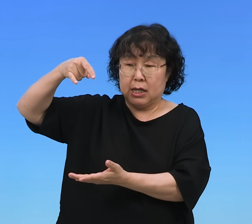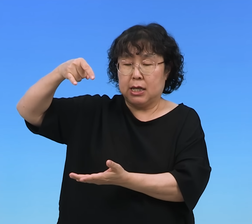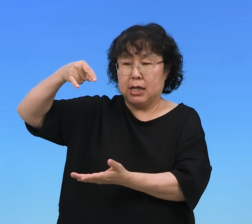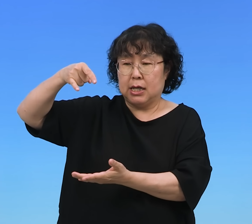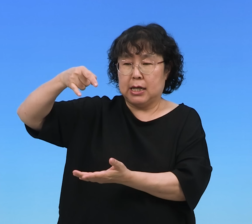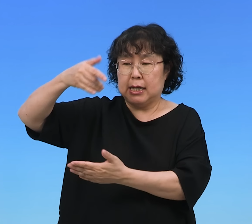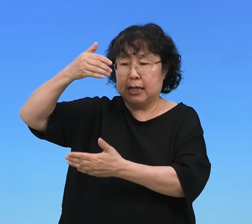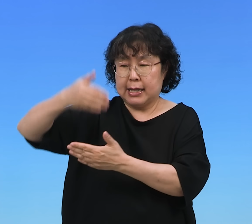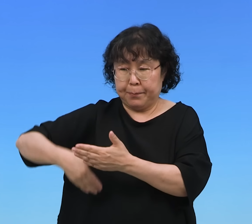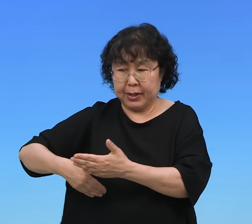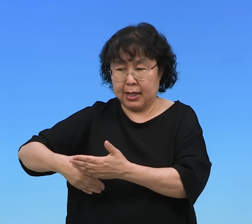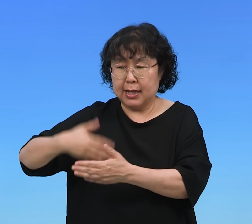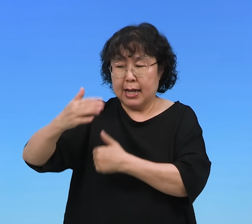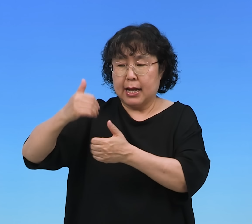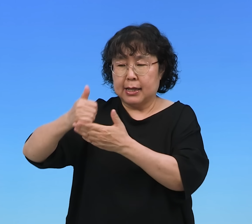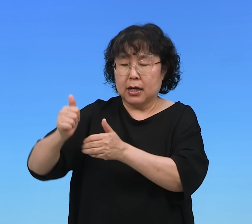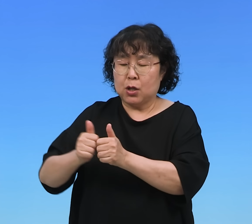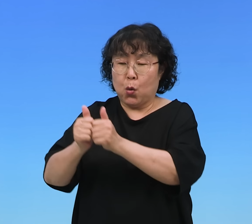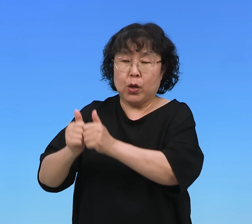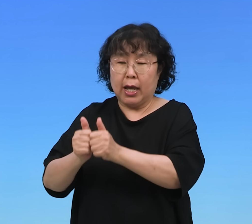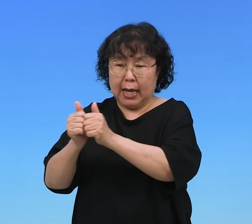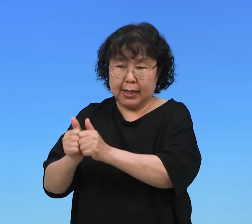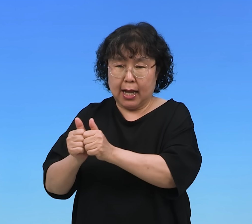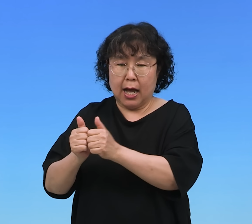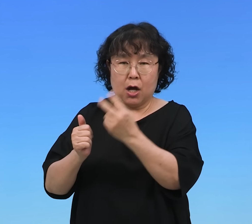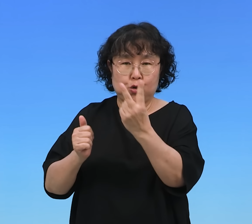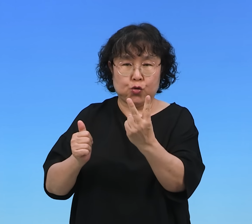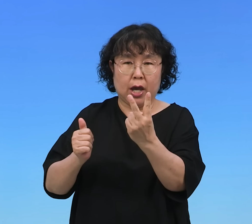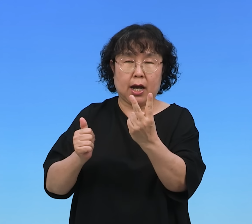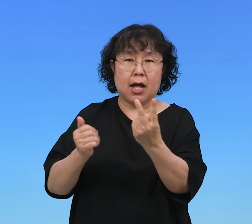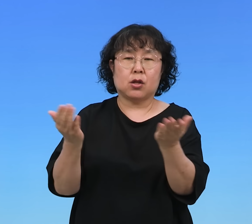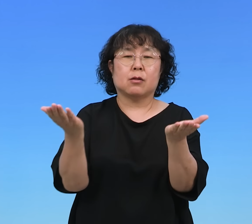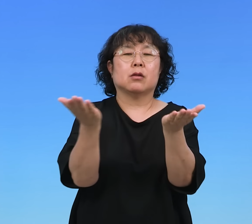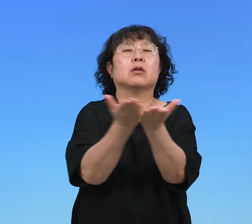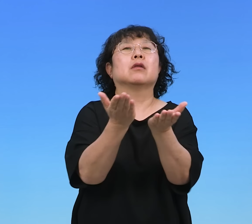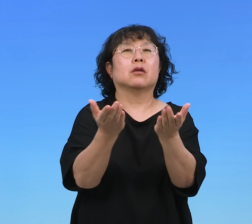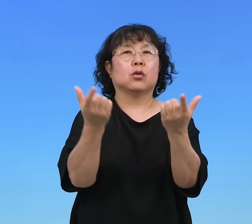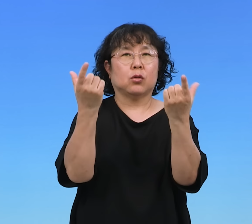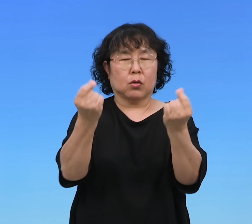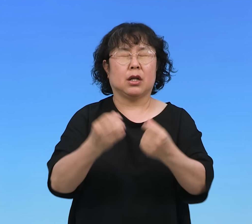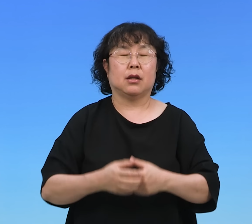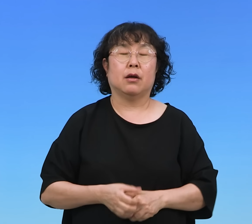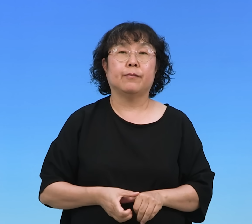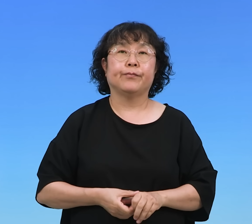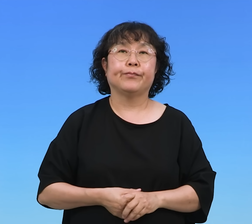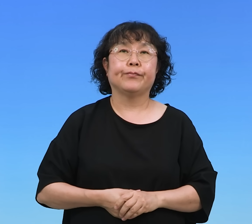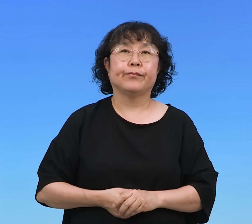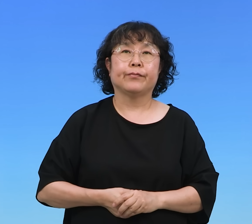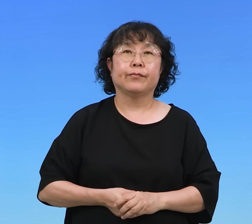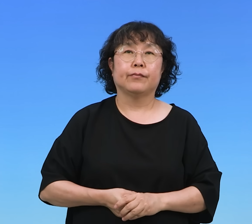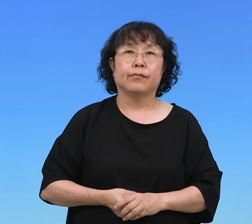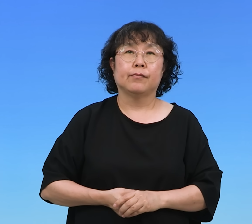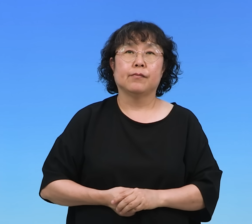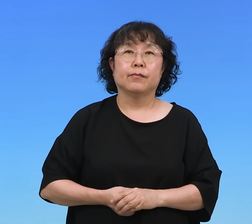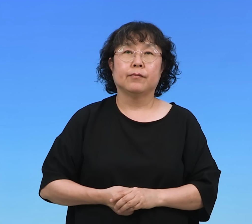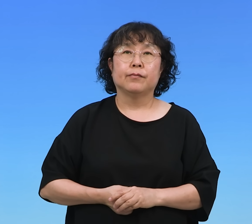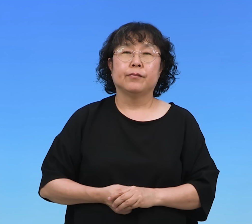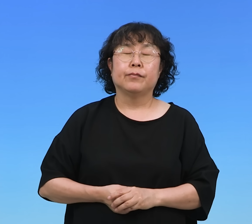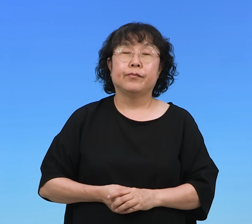한마디 하나님과 동행하였으며 이 무게감이 같은 거더라는 거예요. 제가 앞에서